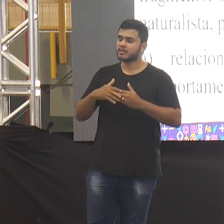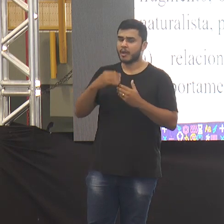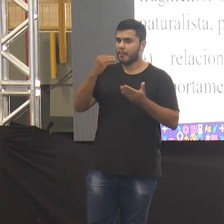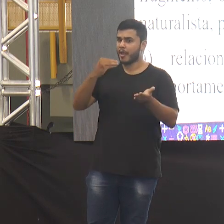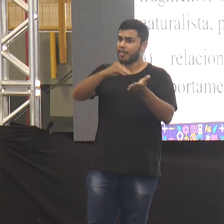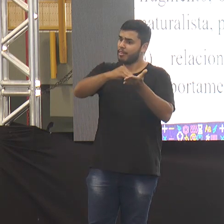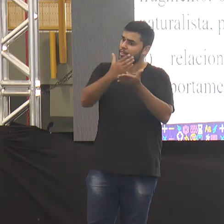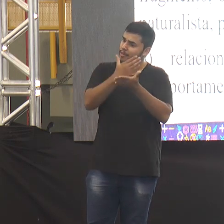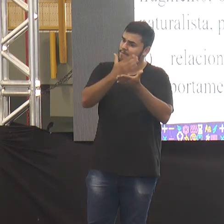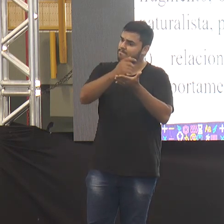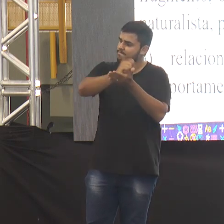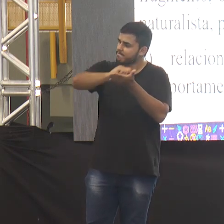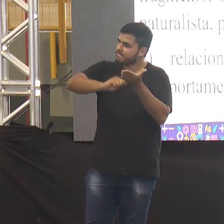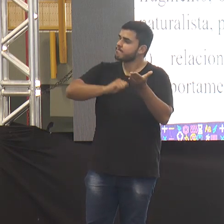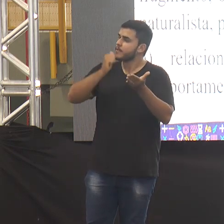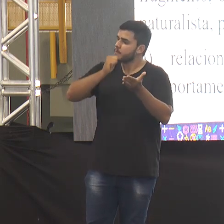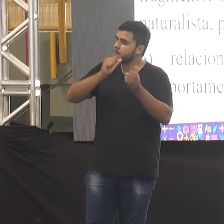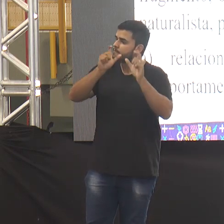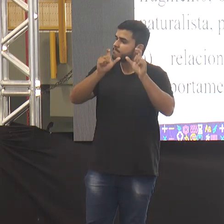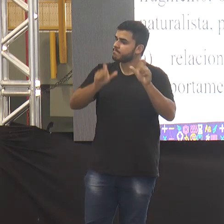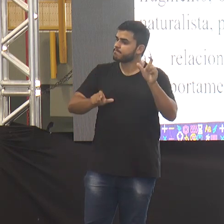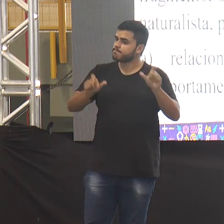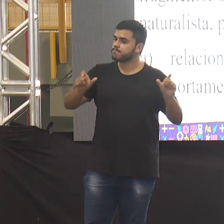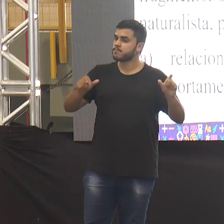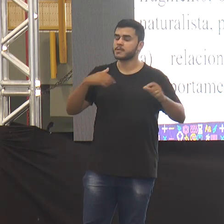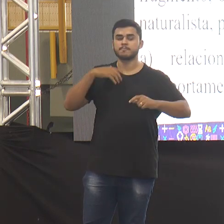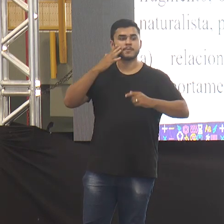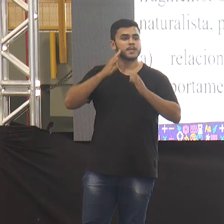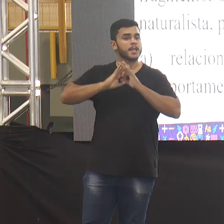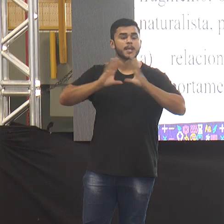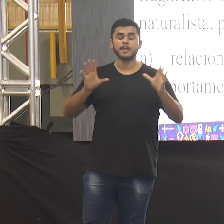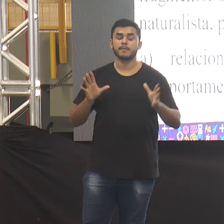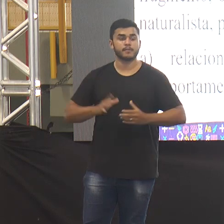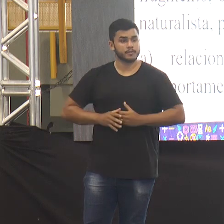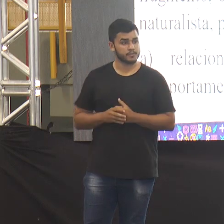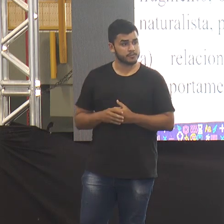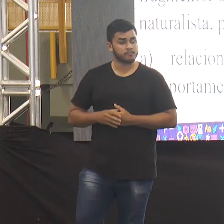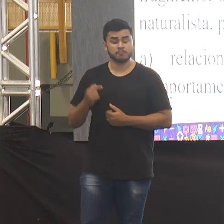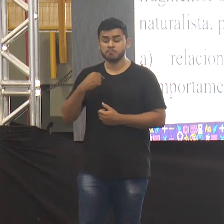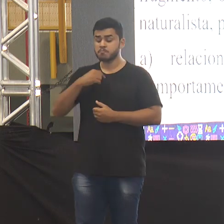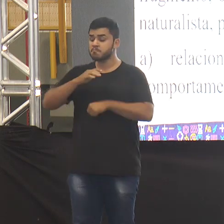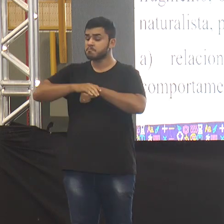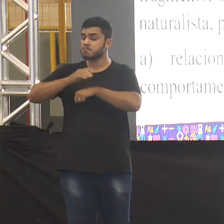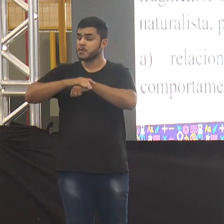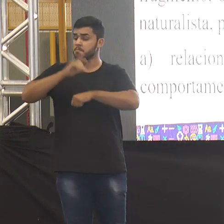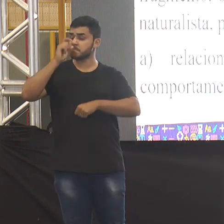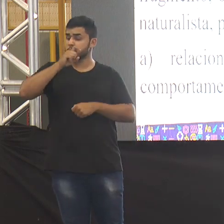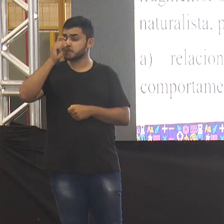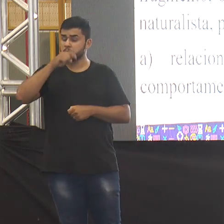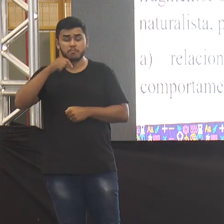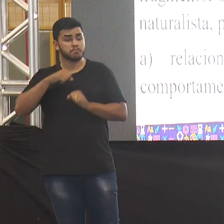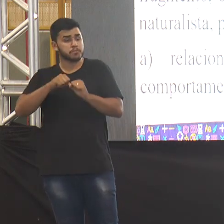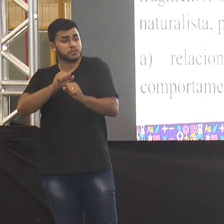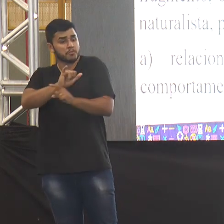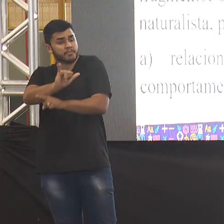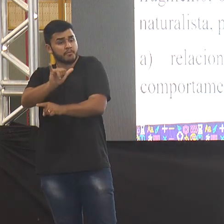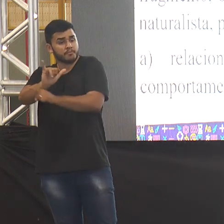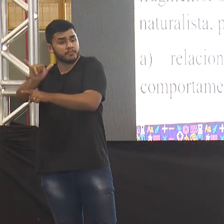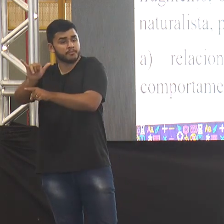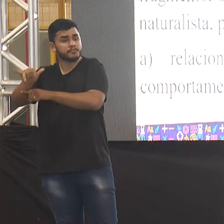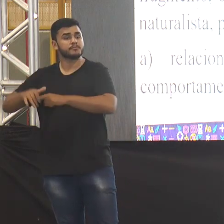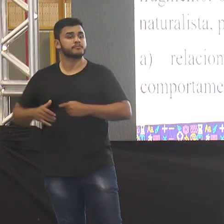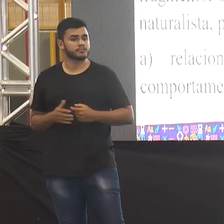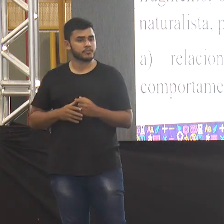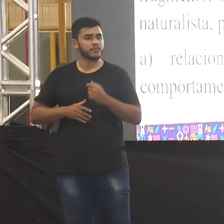quisesse, ela não podia se realizar como ela queria. Só sendo dissimulada, a mulher podia escapar um pouco